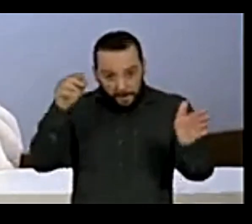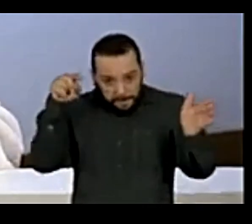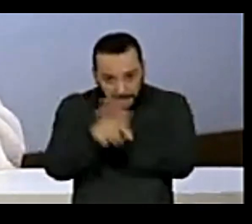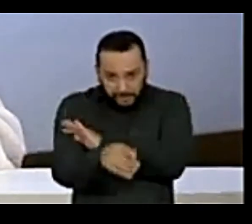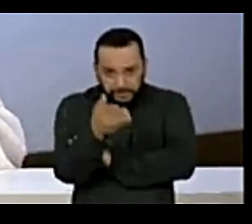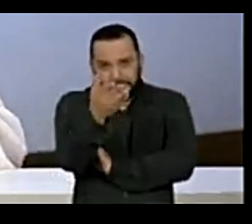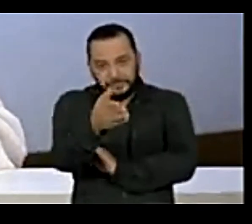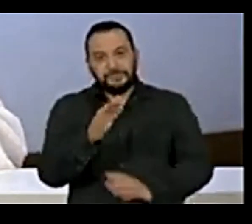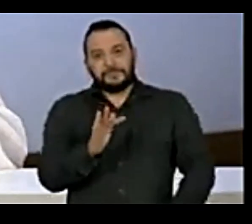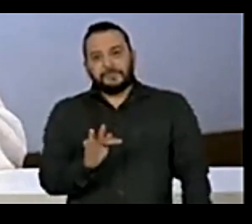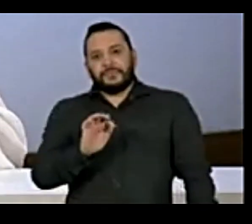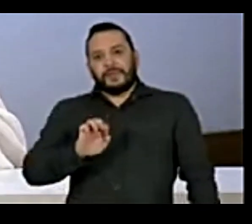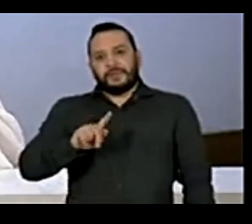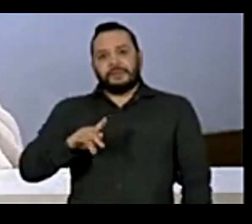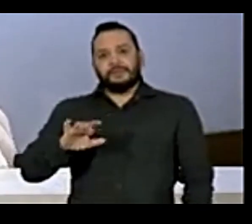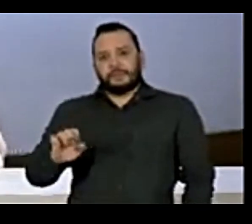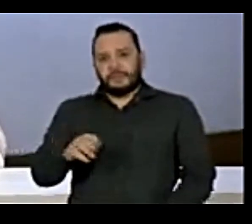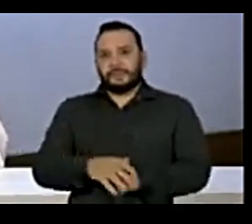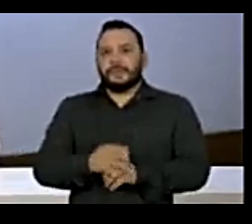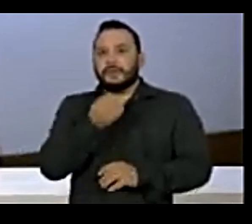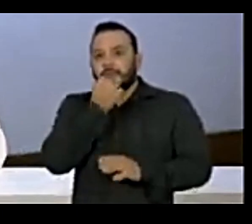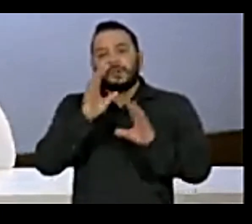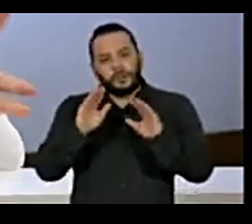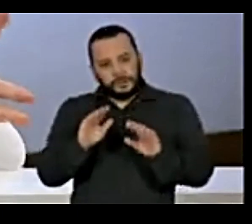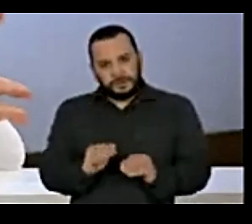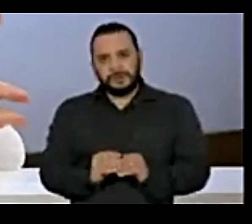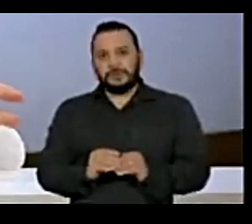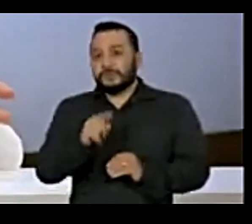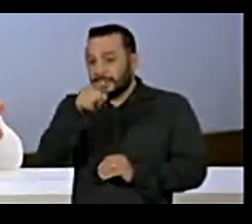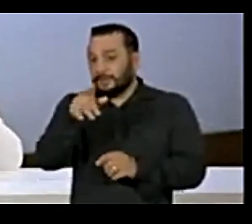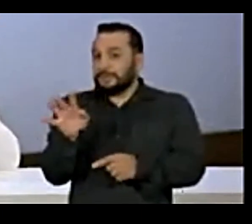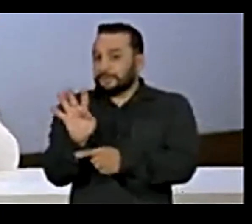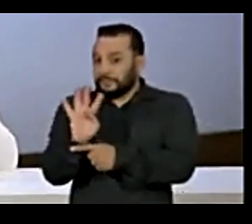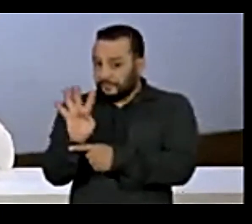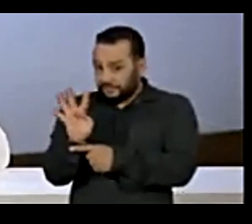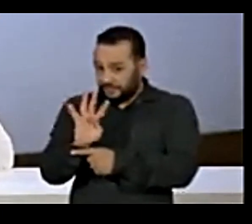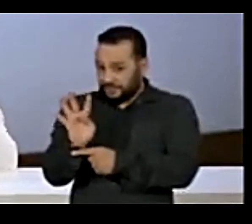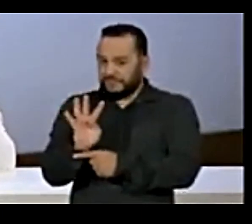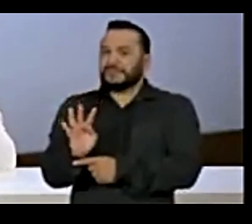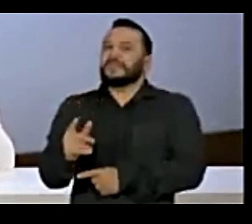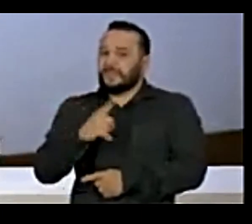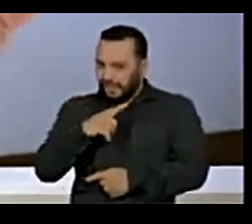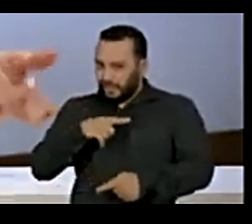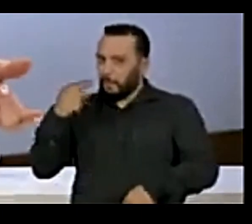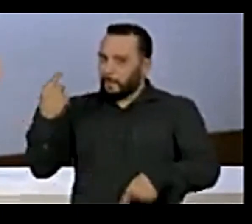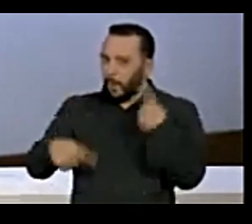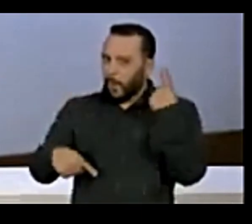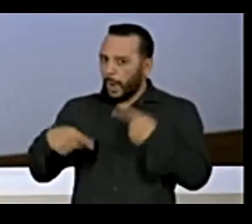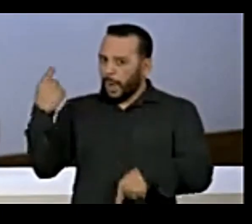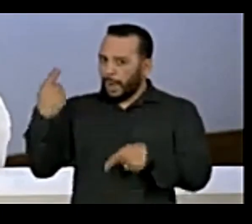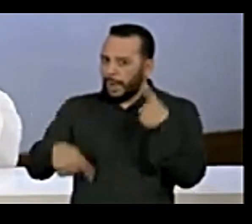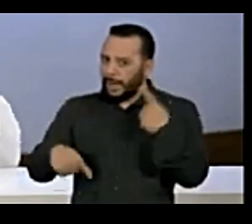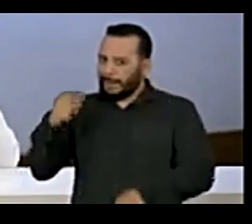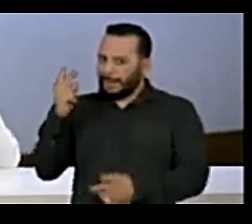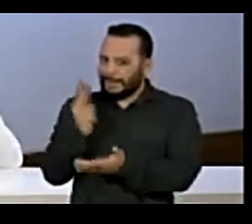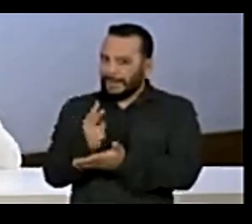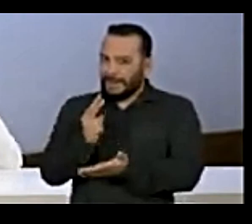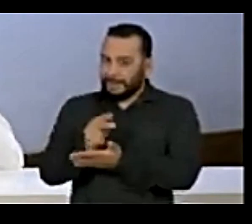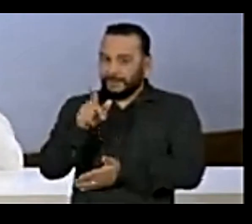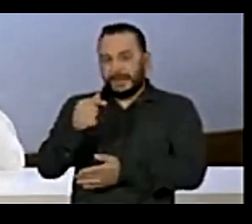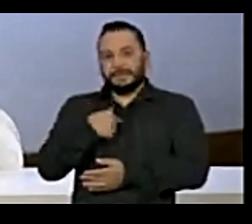Felipe Neto. Boa noite, Felipe. É o seguinte, os seus vídeos sempre deram muito o que falar, mas desde que você falasse